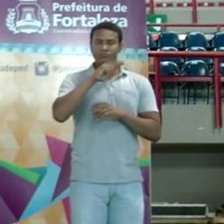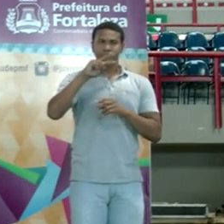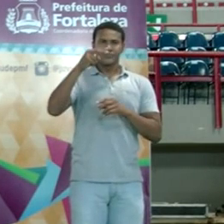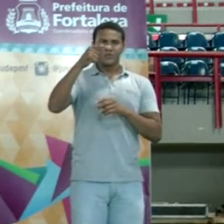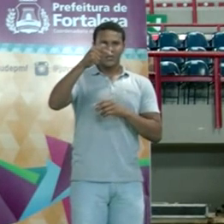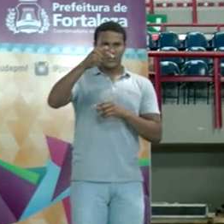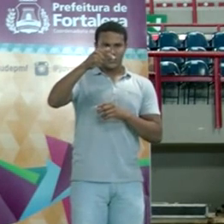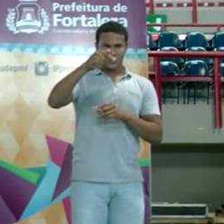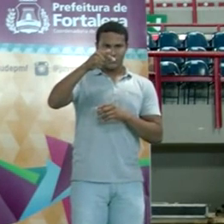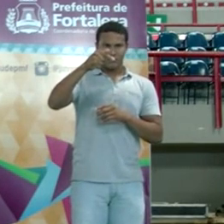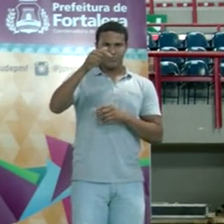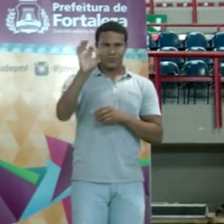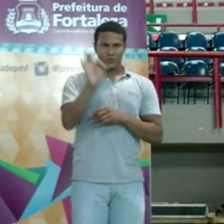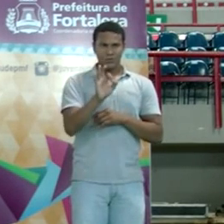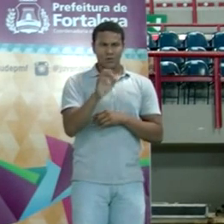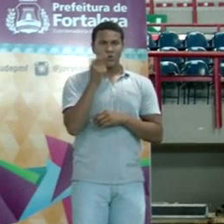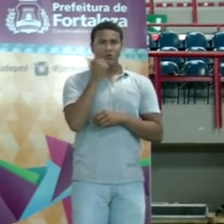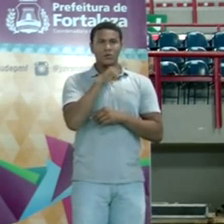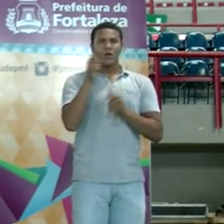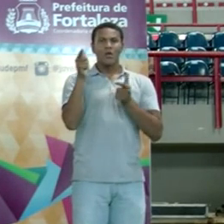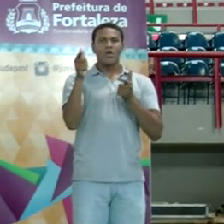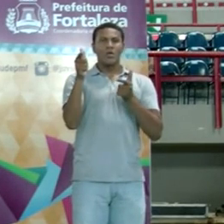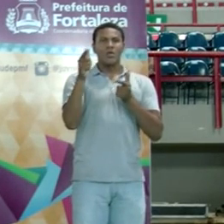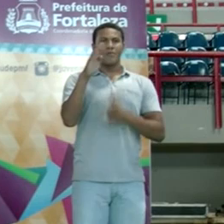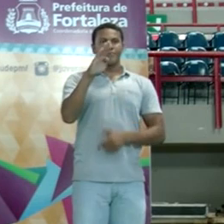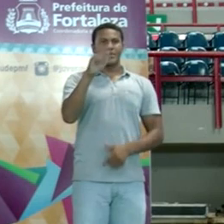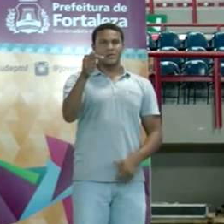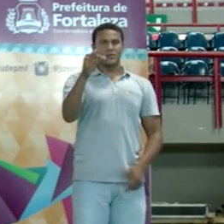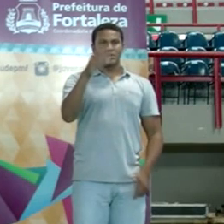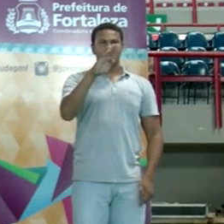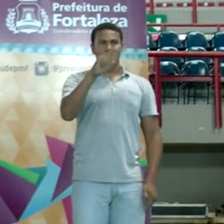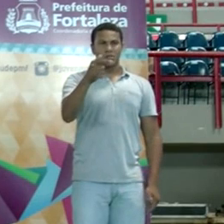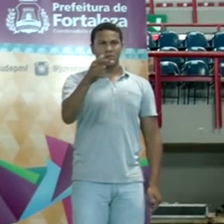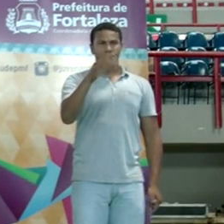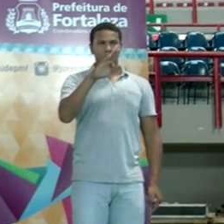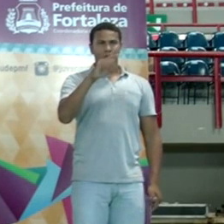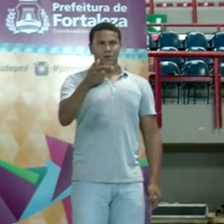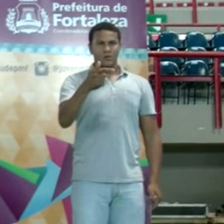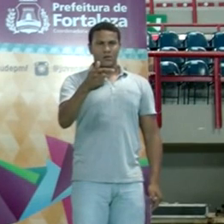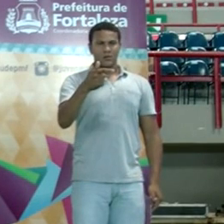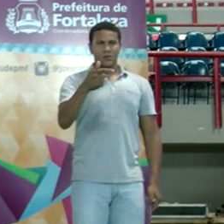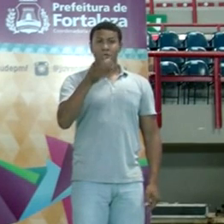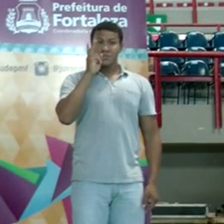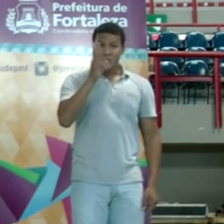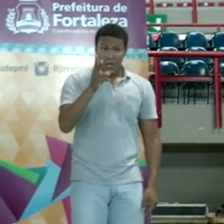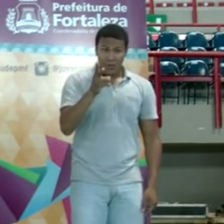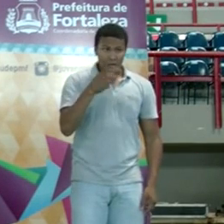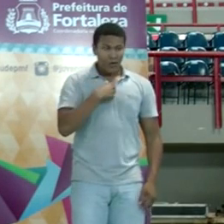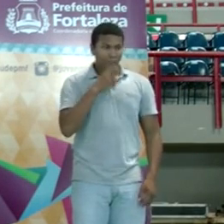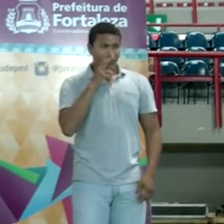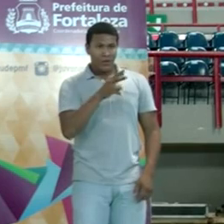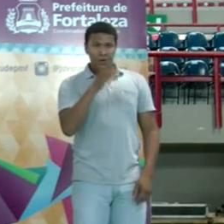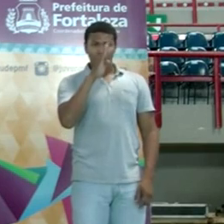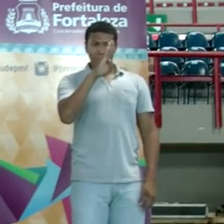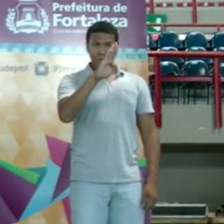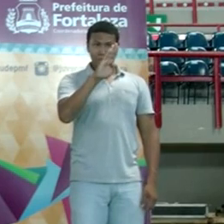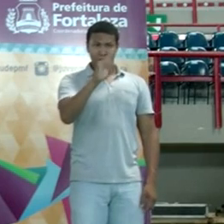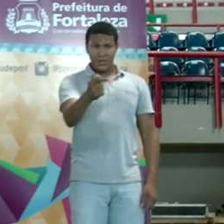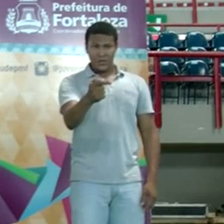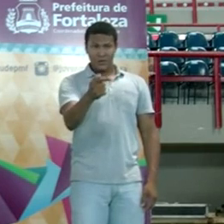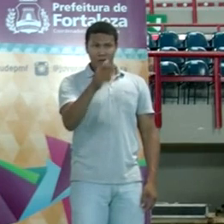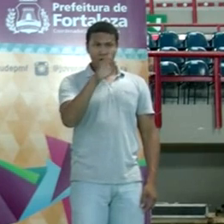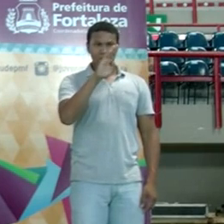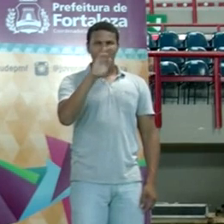7%. Aí ele ganhou um apelidozinho, é chamado de B7. Toda vez que você ouvir essa